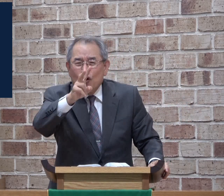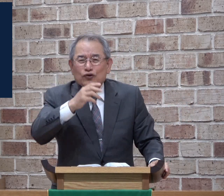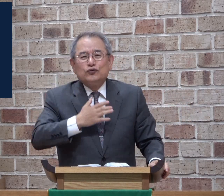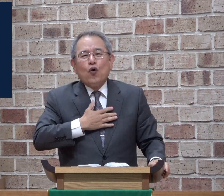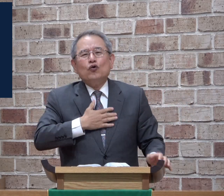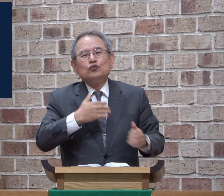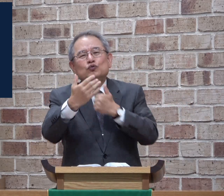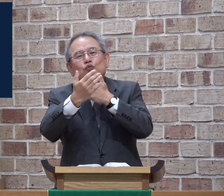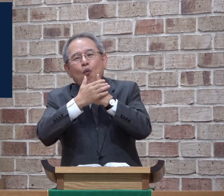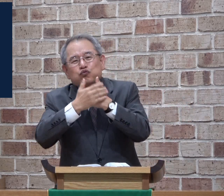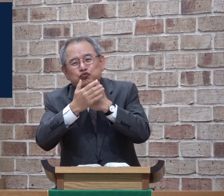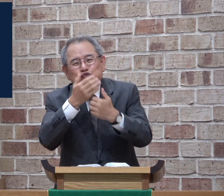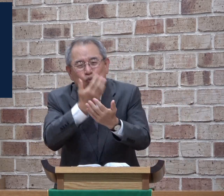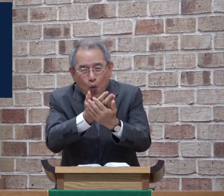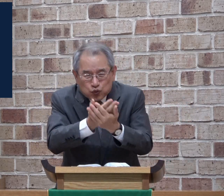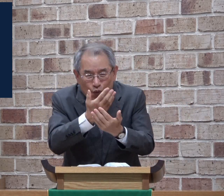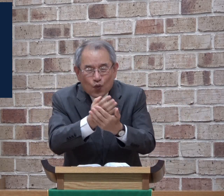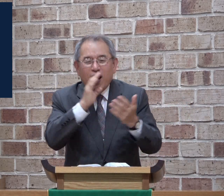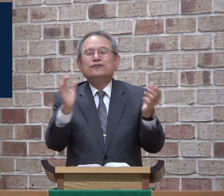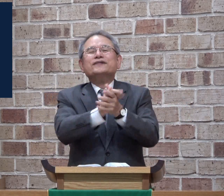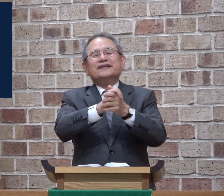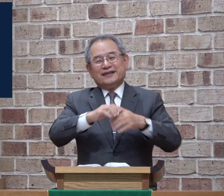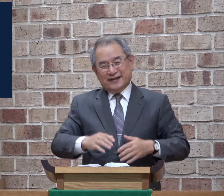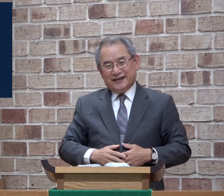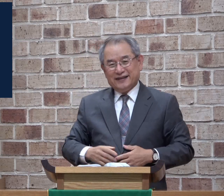저를 도우소서. 아멘.